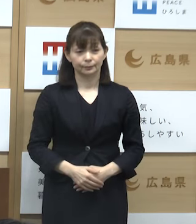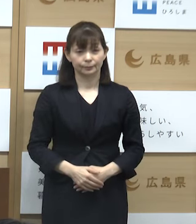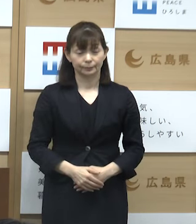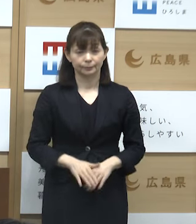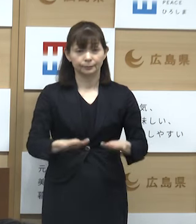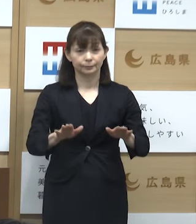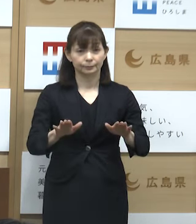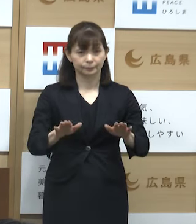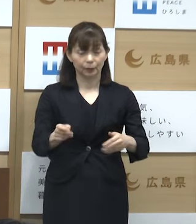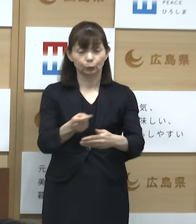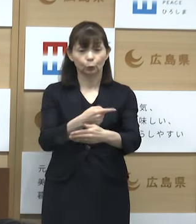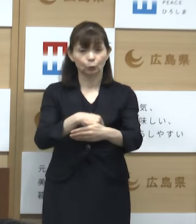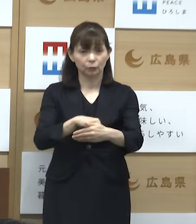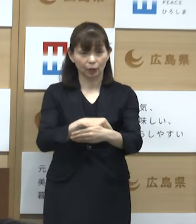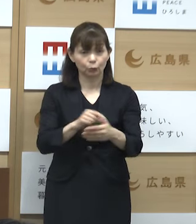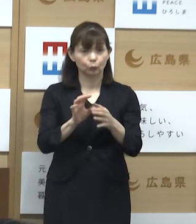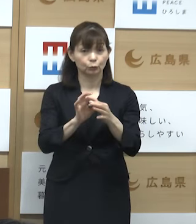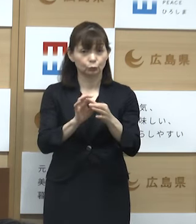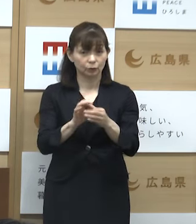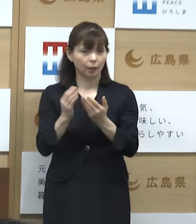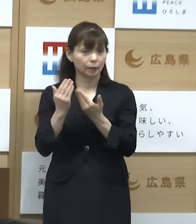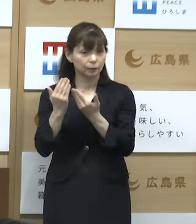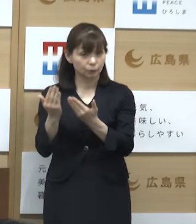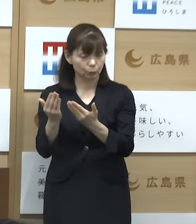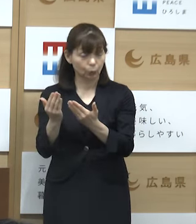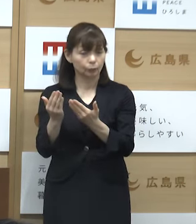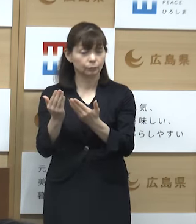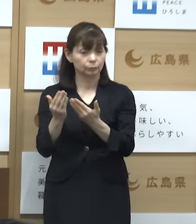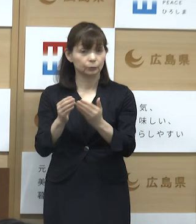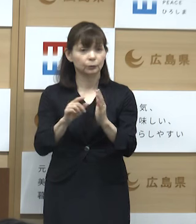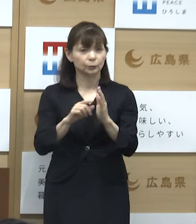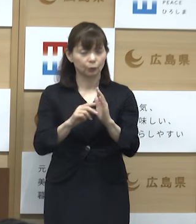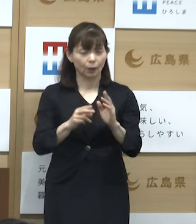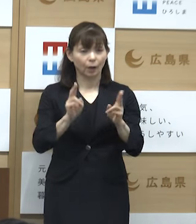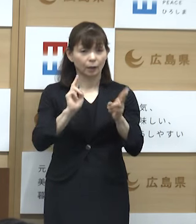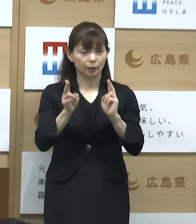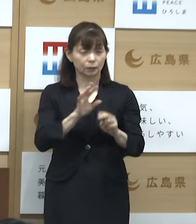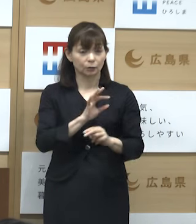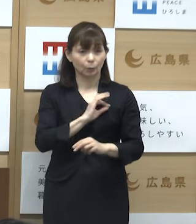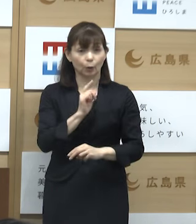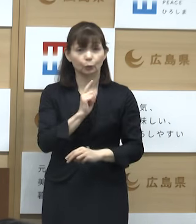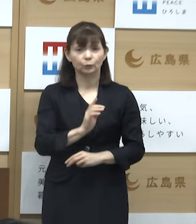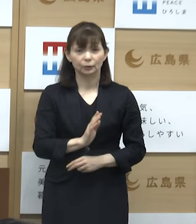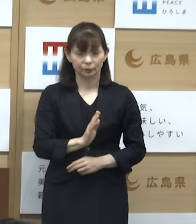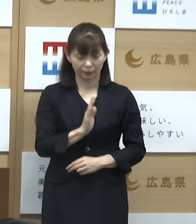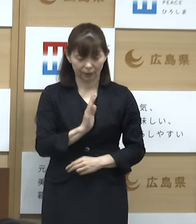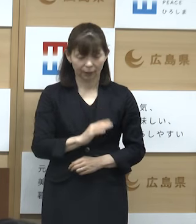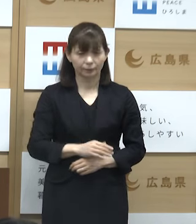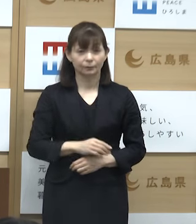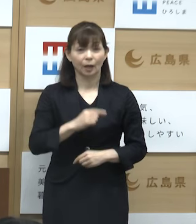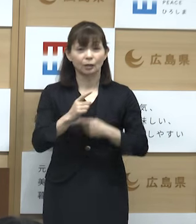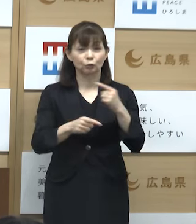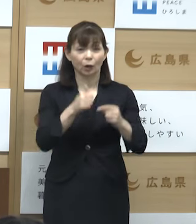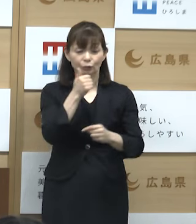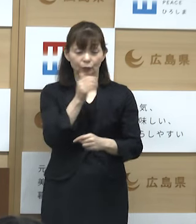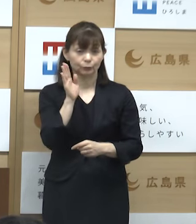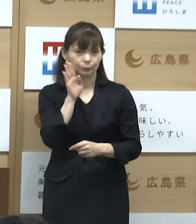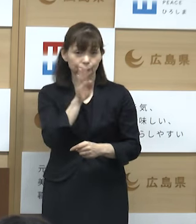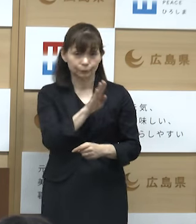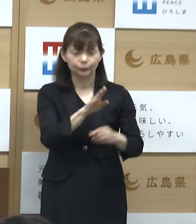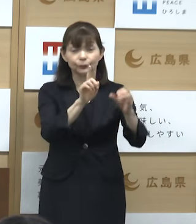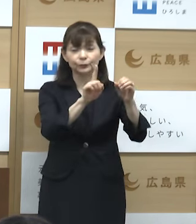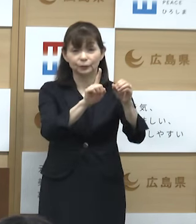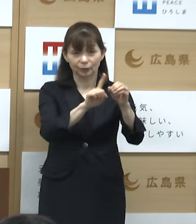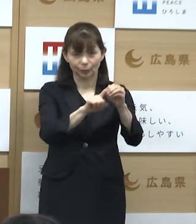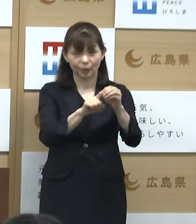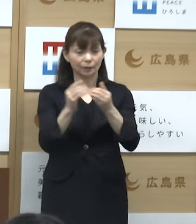この件について質問がある者は挙手をして社名を名乗ってからお願いします。なお手話通訳者の方が通訳しやすいよう